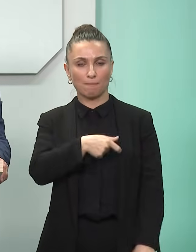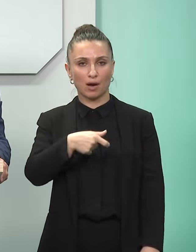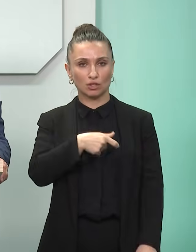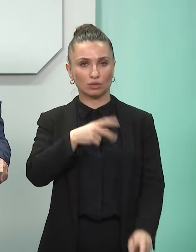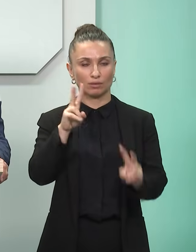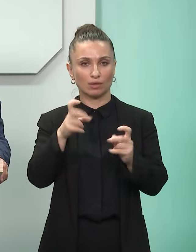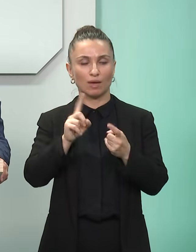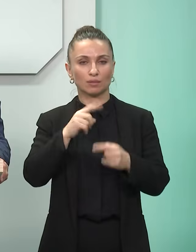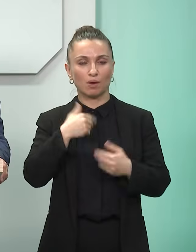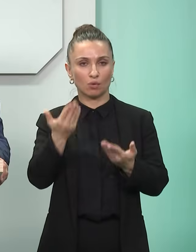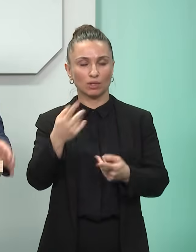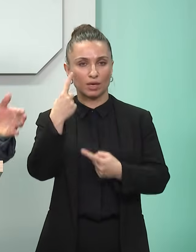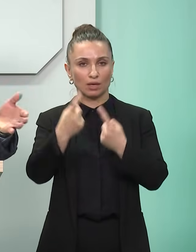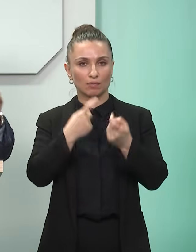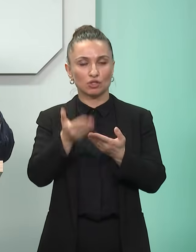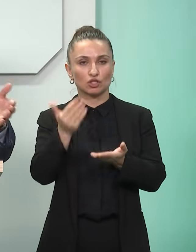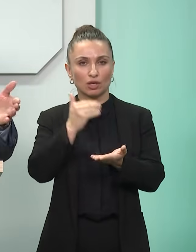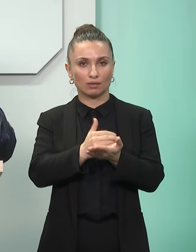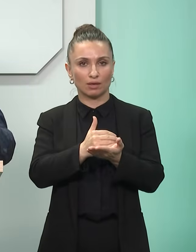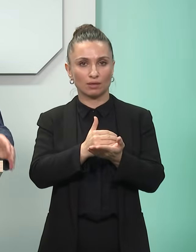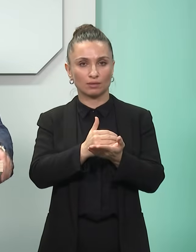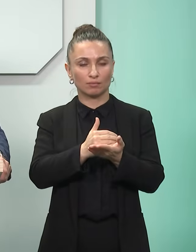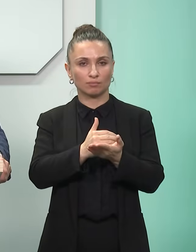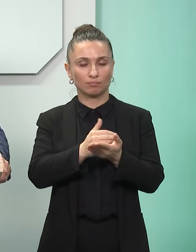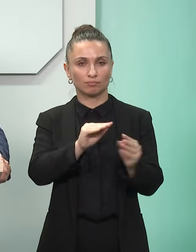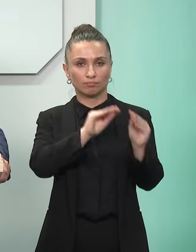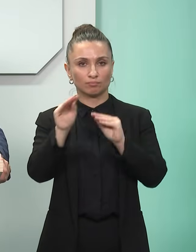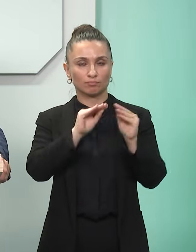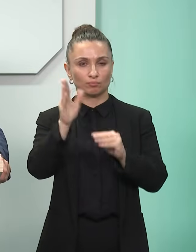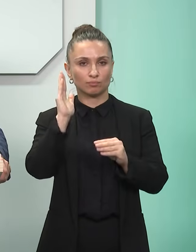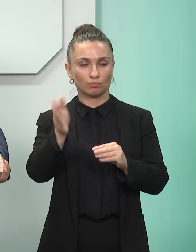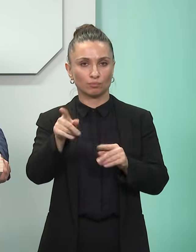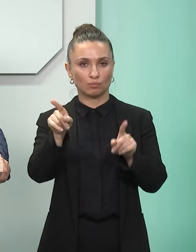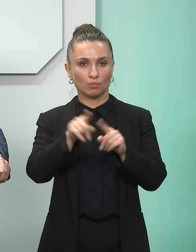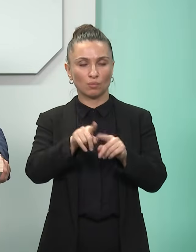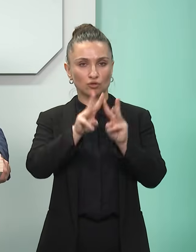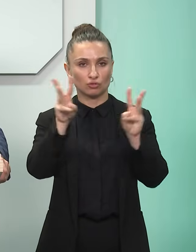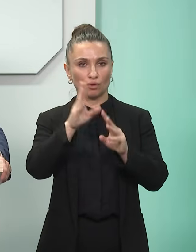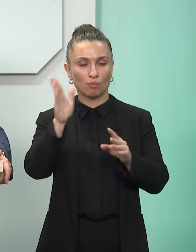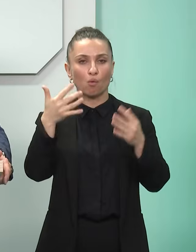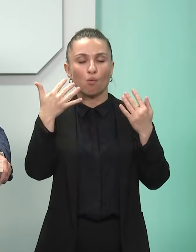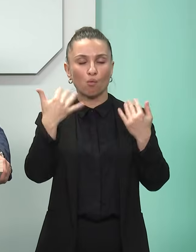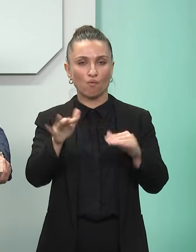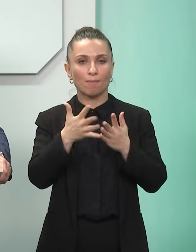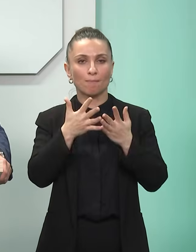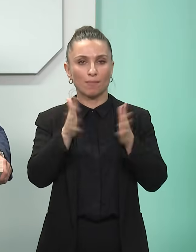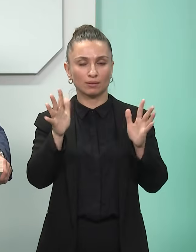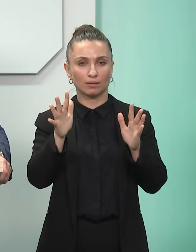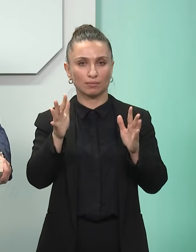მაჟორიტარების ნაწილში, რა თქმა უნდა, შედეგების გადმოგზავნისთანავე ისინი თავსდება ჩვენს ვებგვერდზე და უკვე მათი